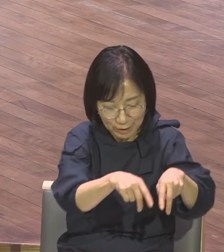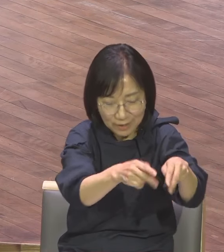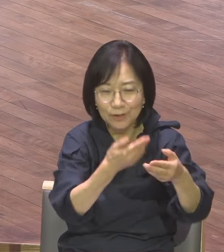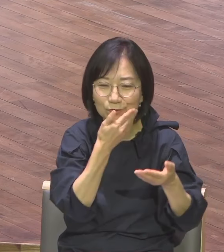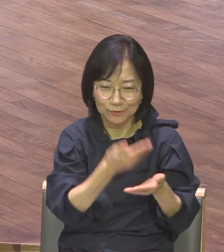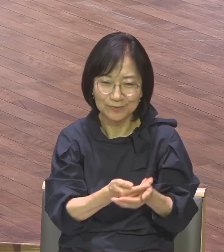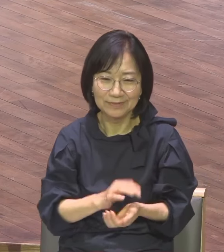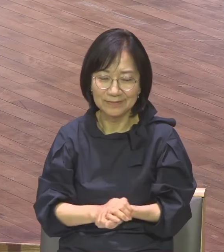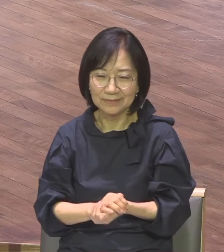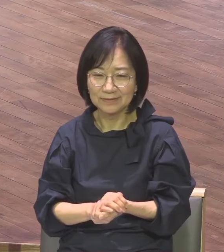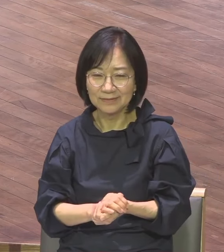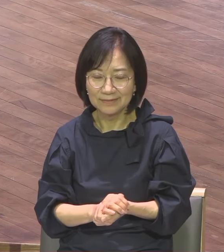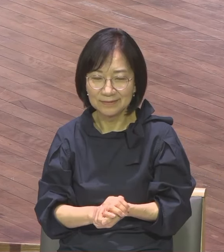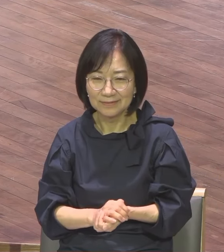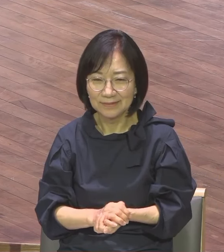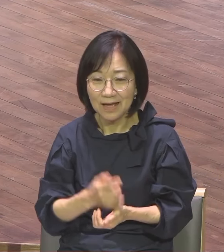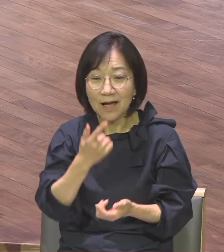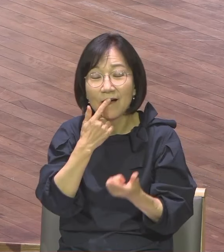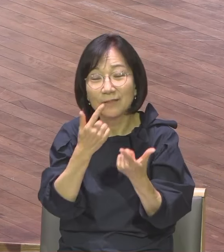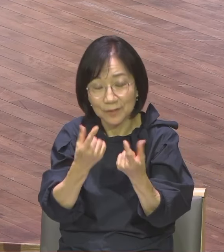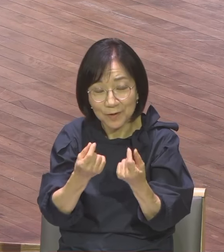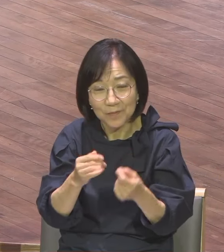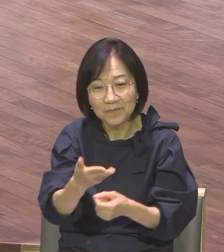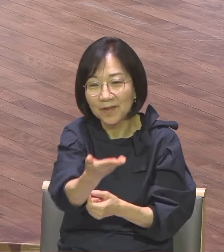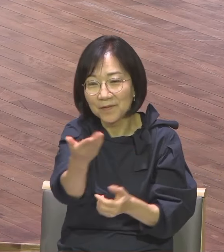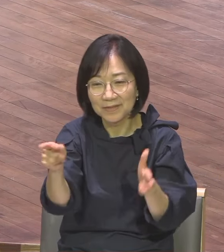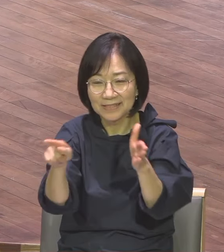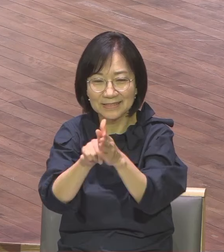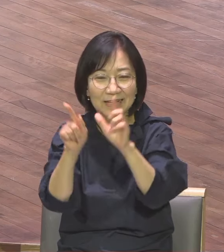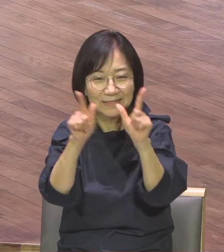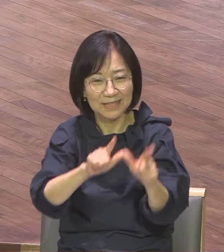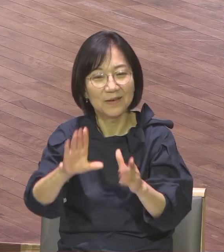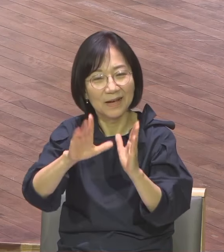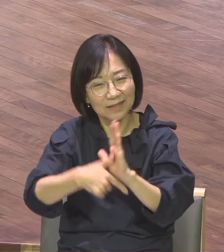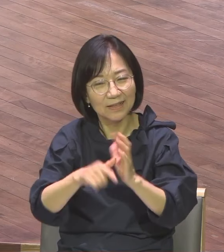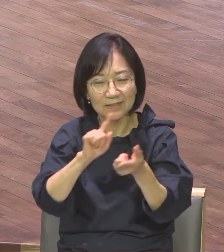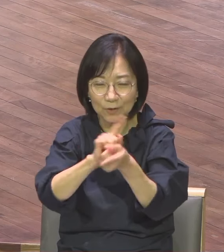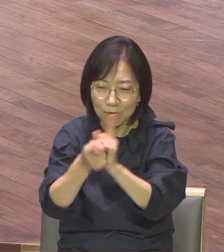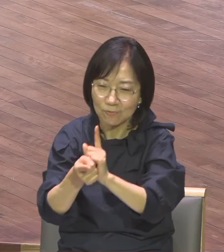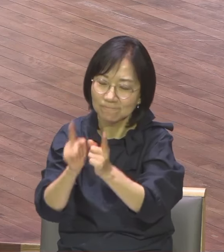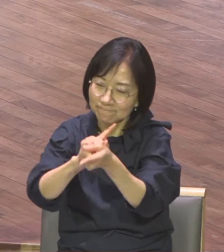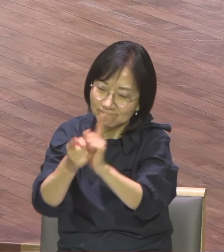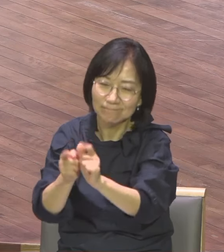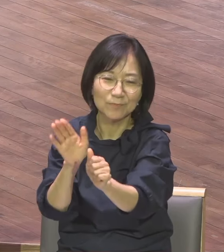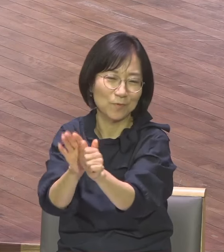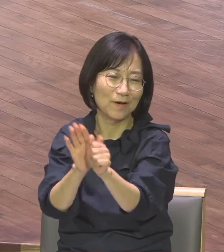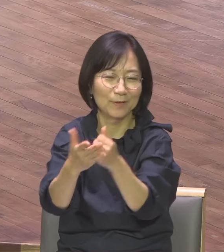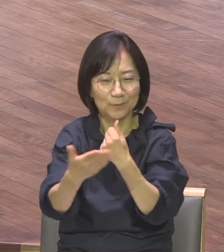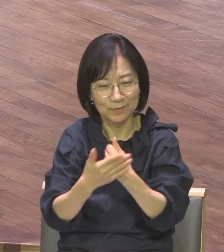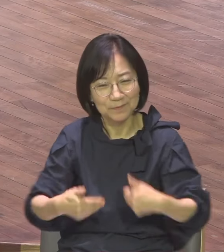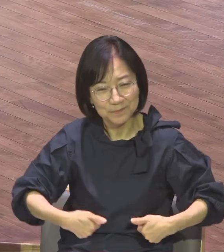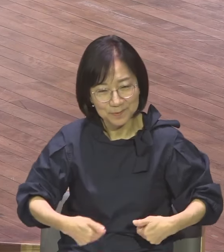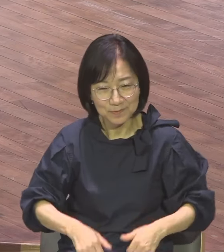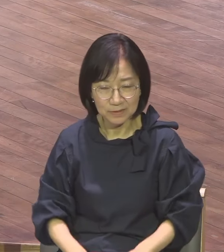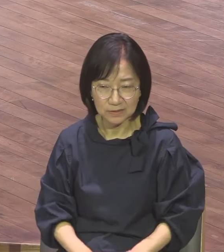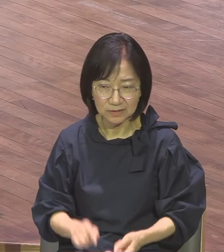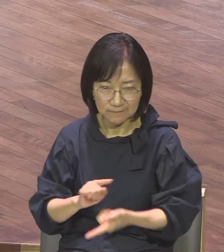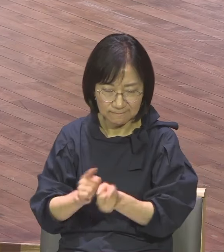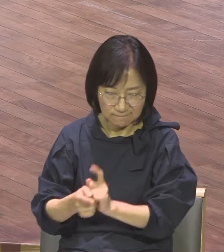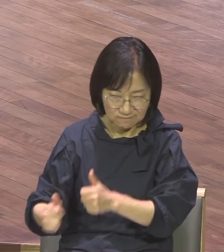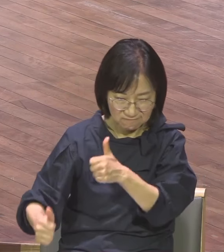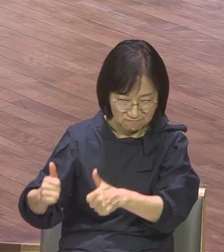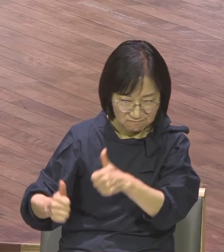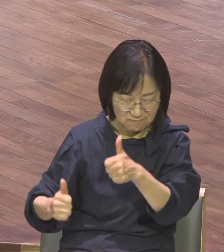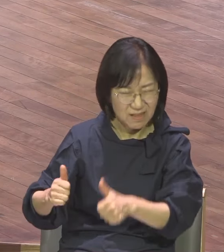특별히 영적인 삶에서도요. 서로가 동반자가 되죠. 서로 동반자. 라이벌이 되면 안 돼요. 그건 사단의